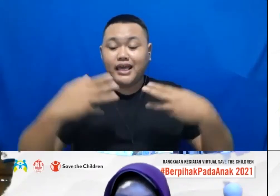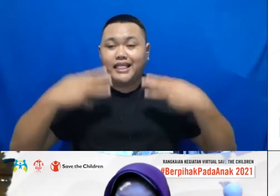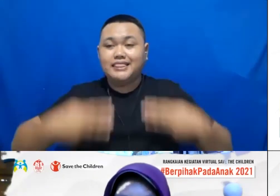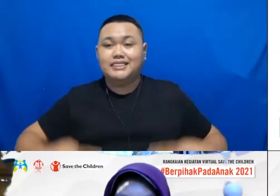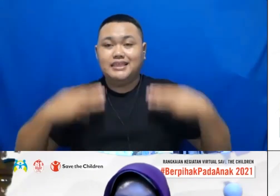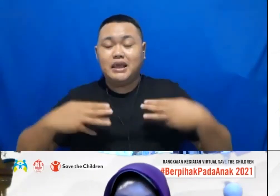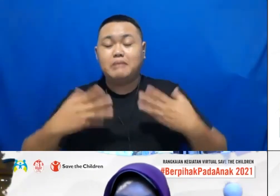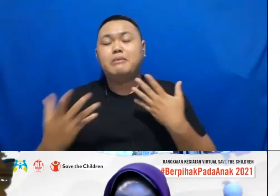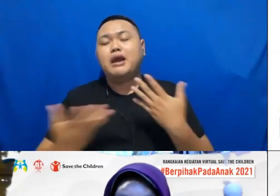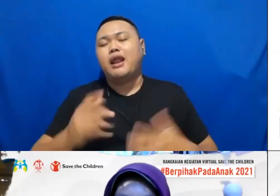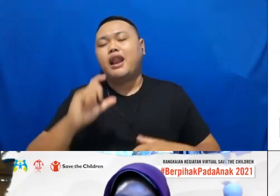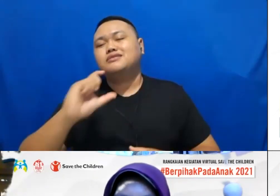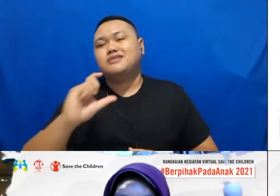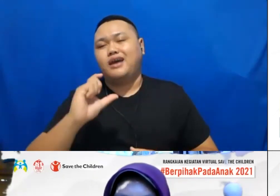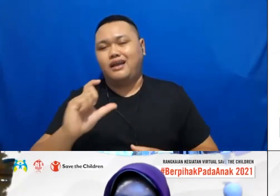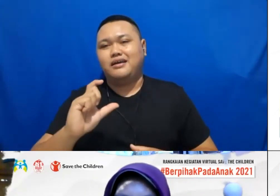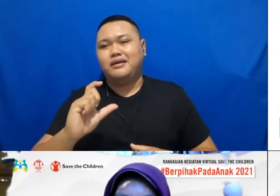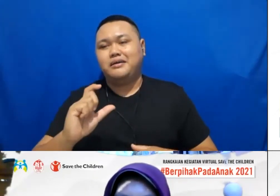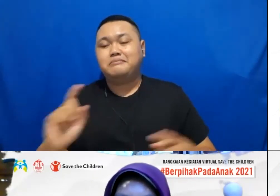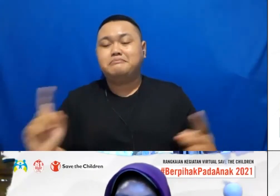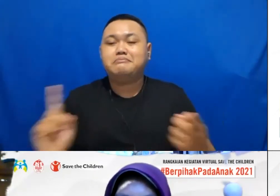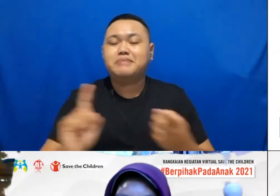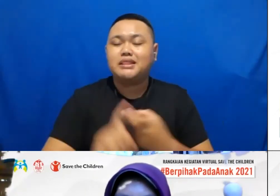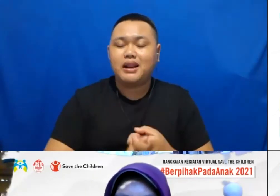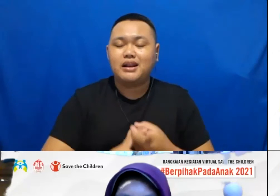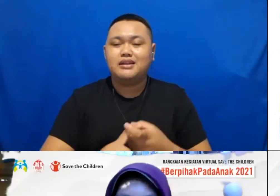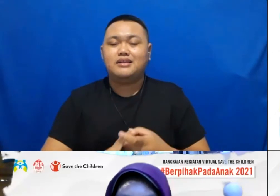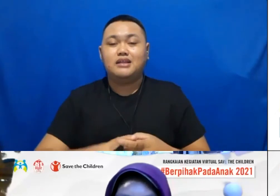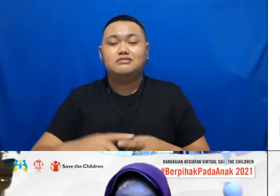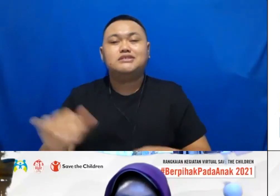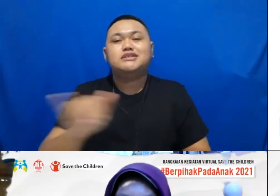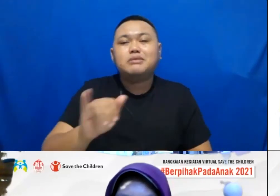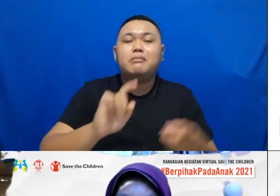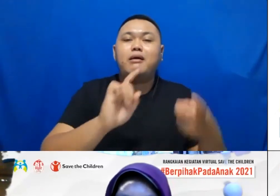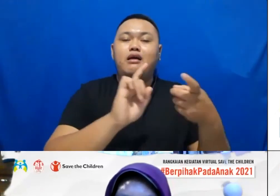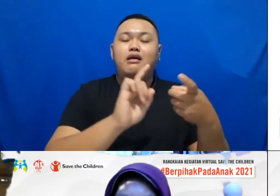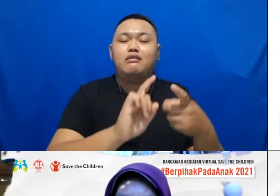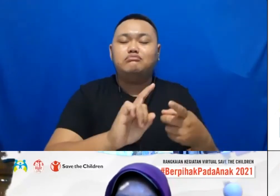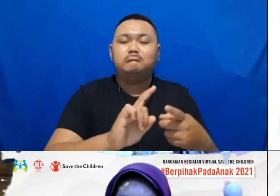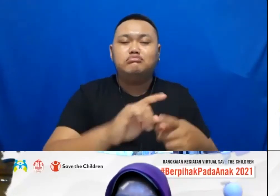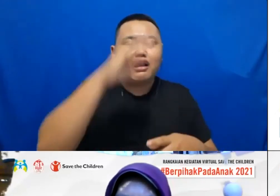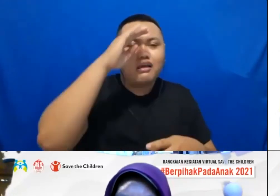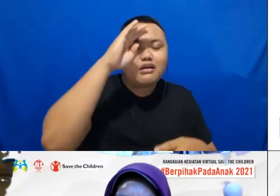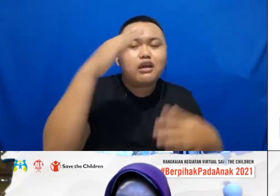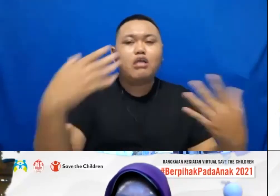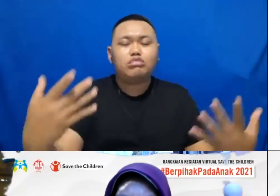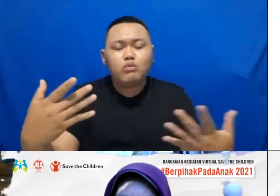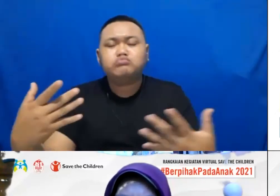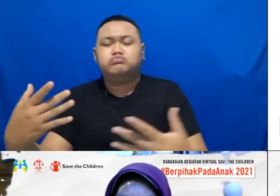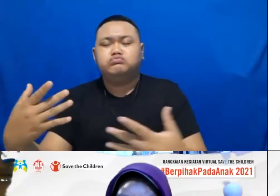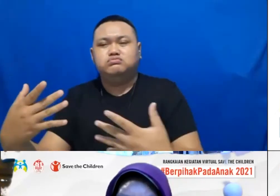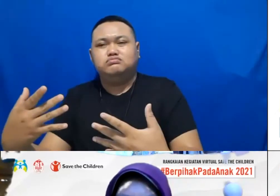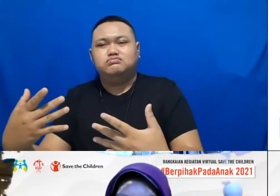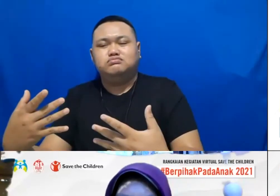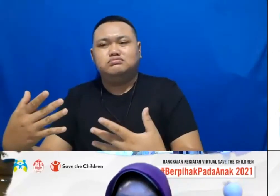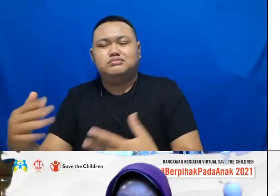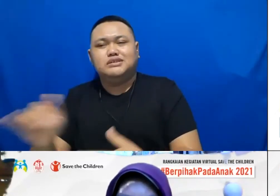yang bertujuan untuk mengisi waktu luang peserta didik, di mana kegiatan khusus